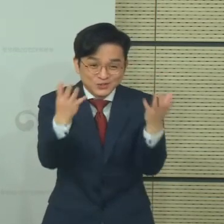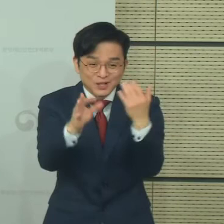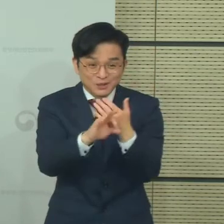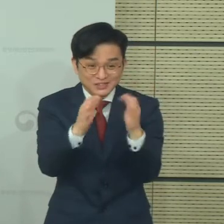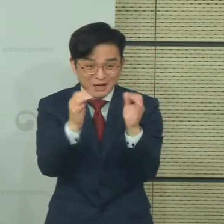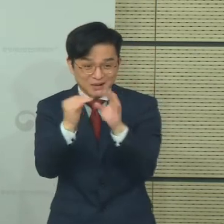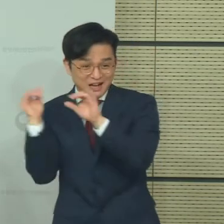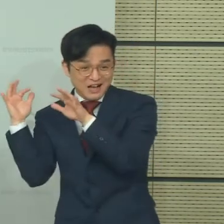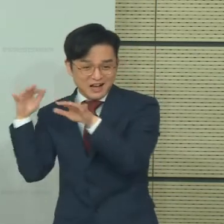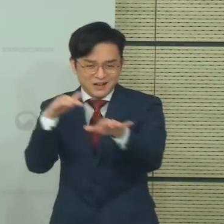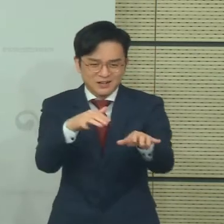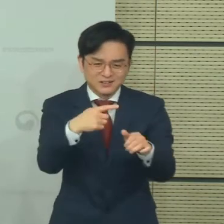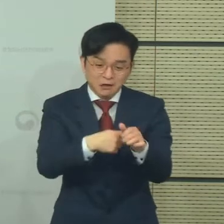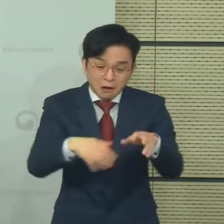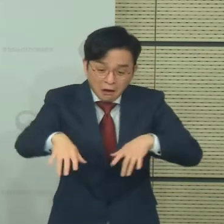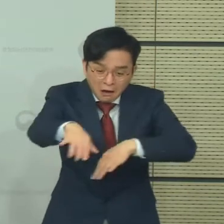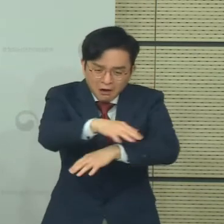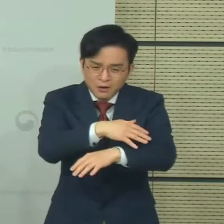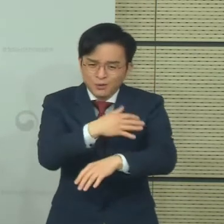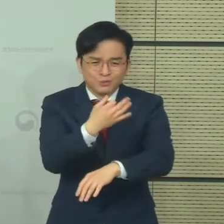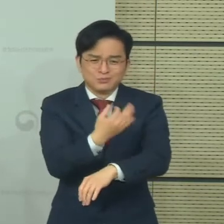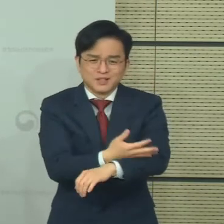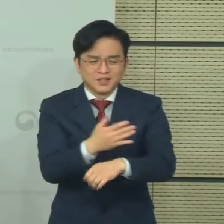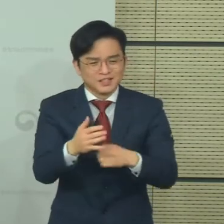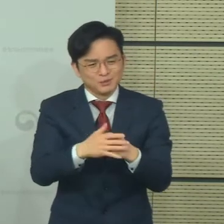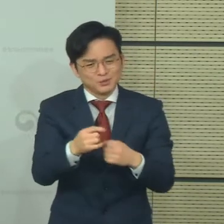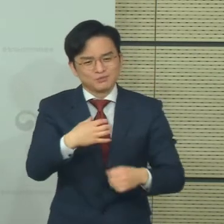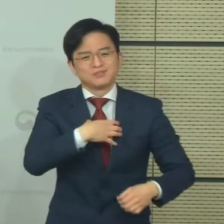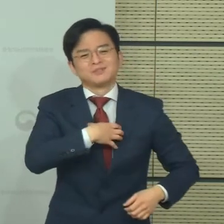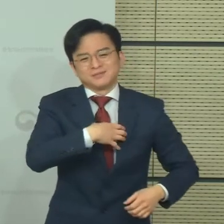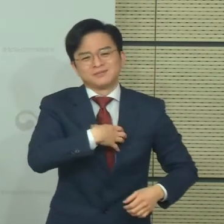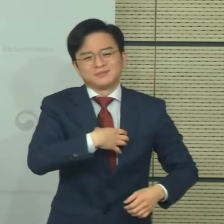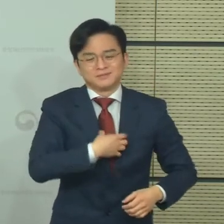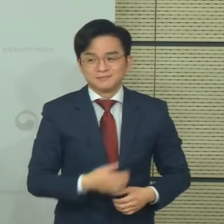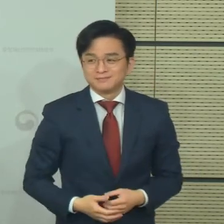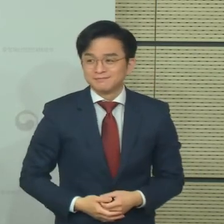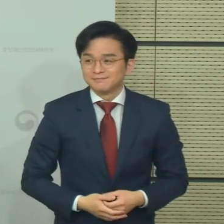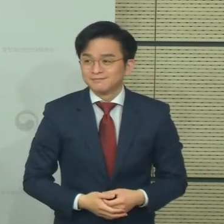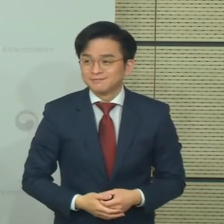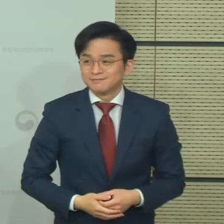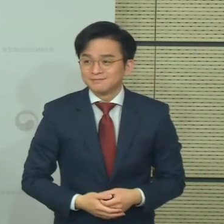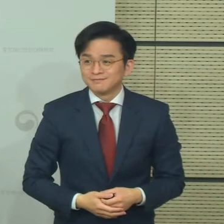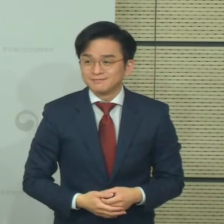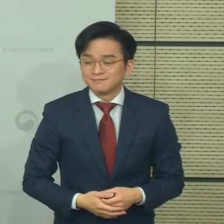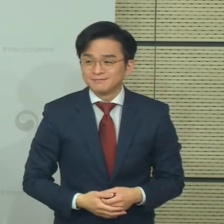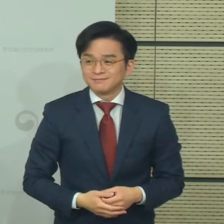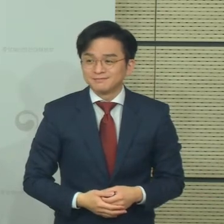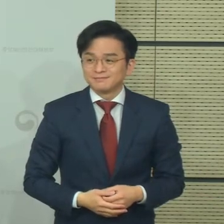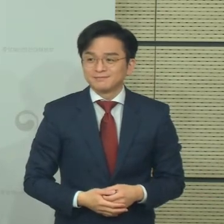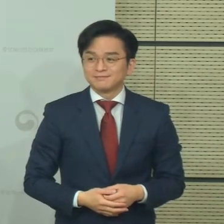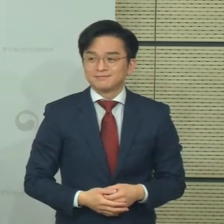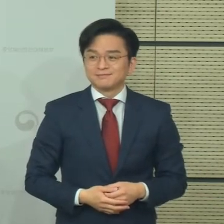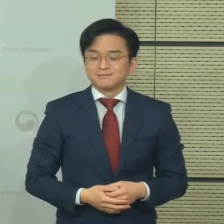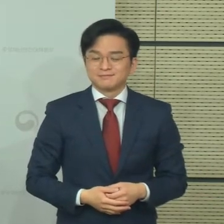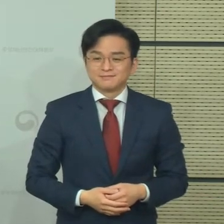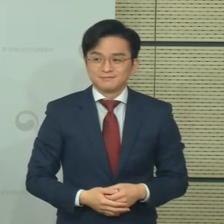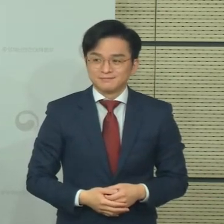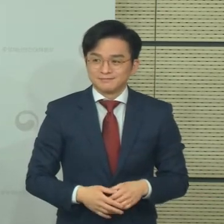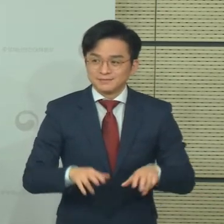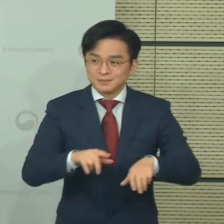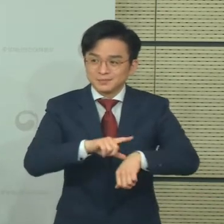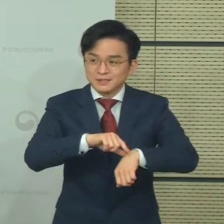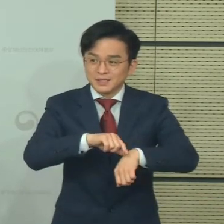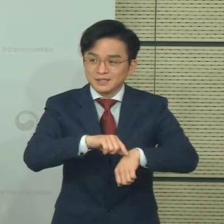것 같습니다. 네, 지금 11시 42분이고요. 저희 40분까지 단톡방을 통해서 질의된